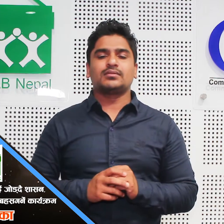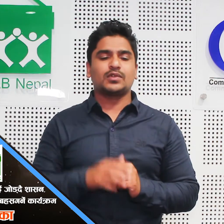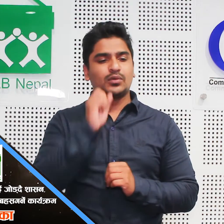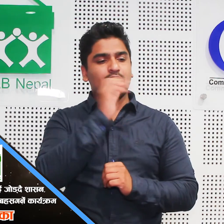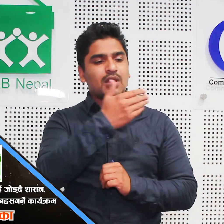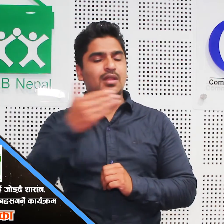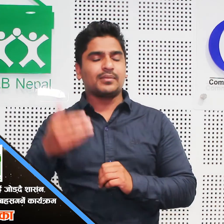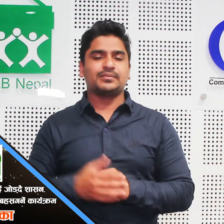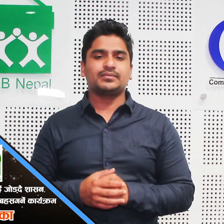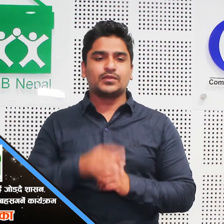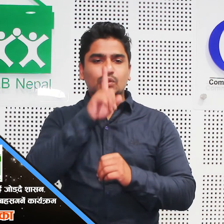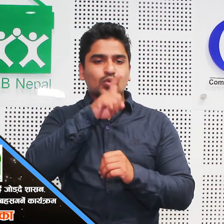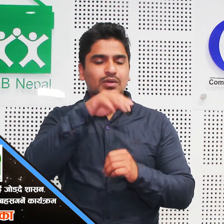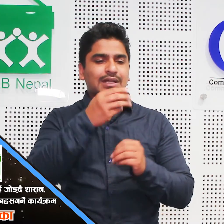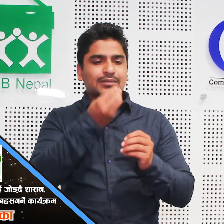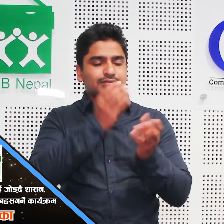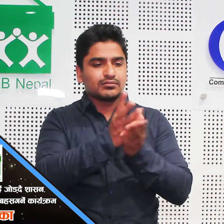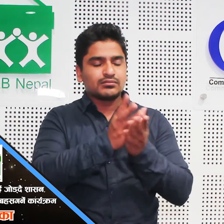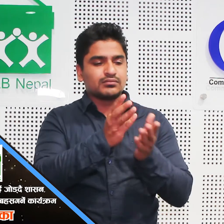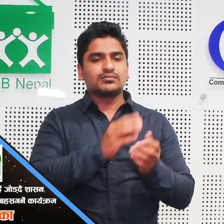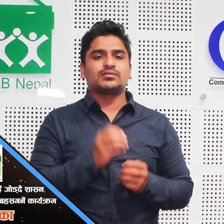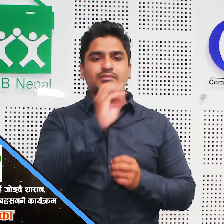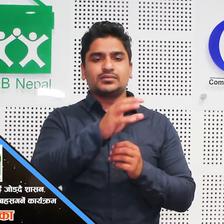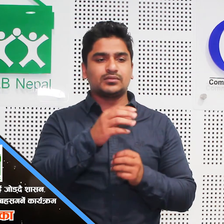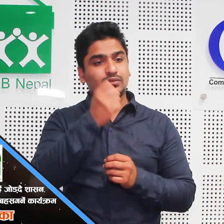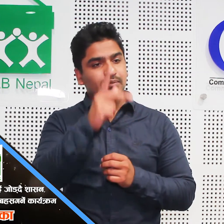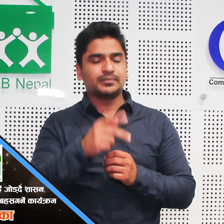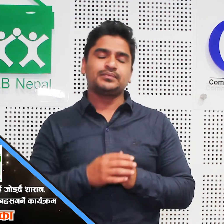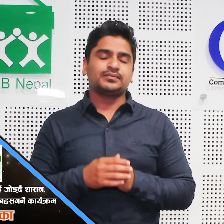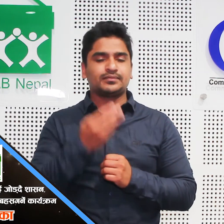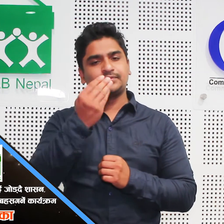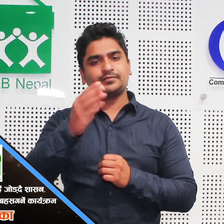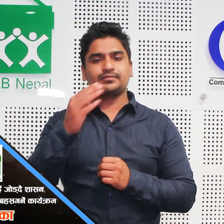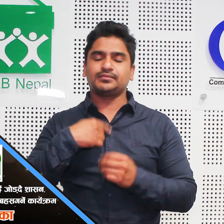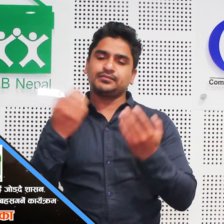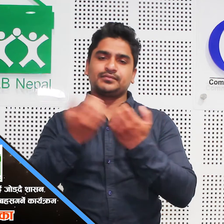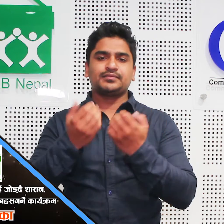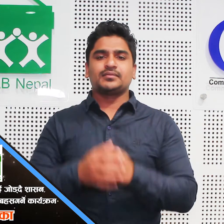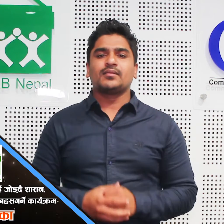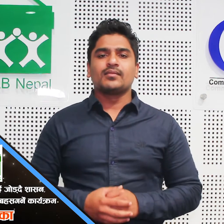ल, कुखुरालाई चाहिँ दाना राम्रोसँग दिनु नि फेरि है त। हुन्छ हुन्छ, म गरिहाल्छु नि।